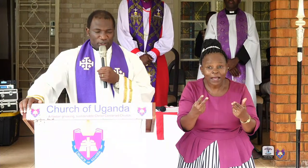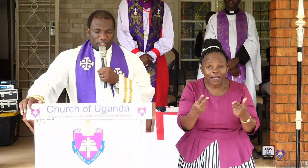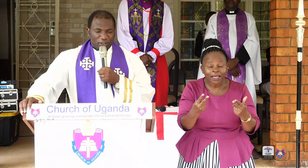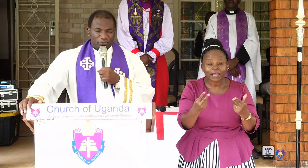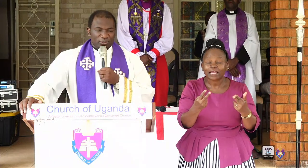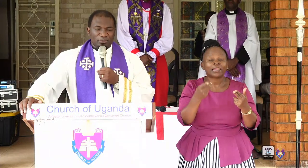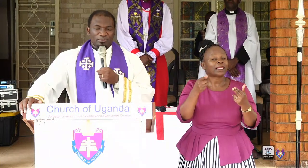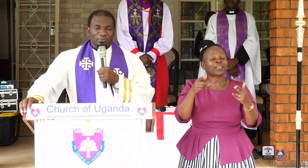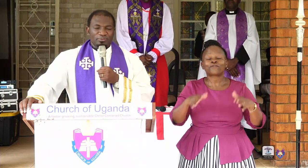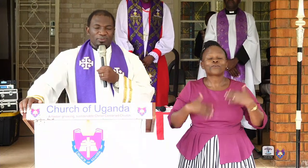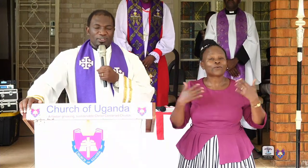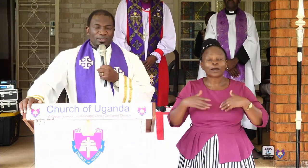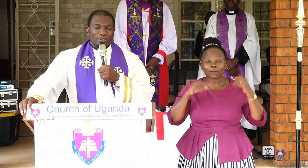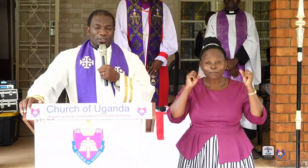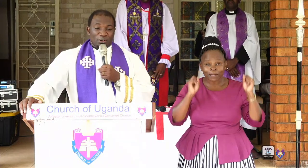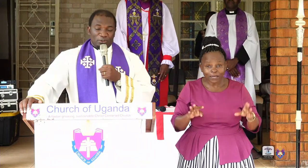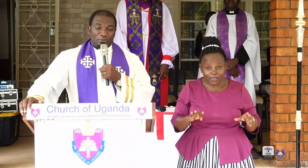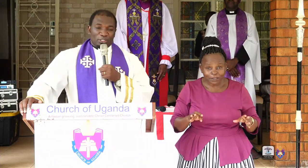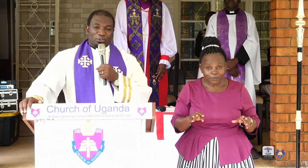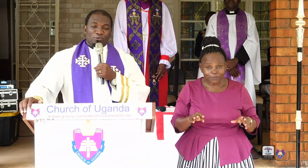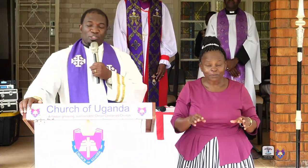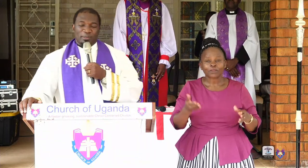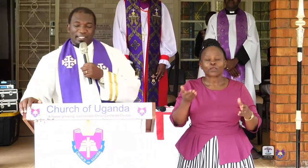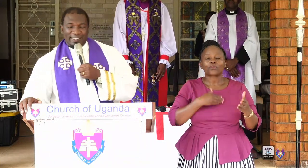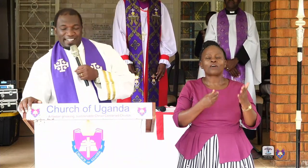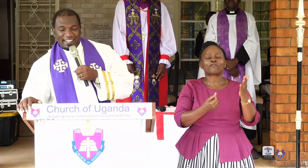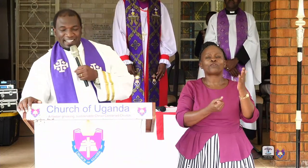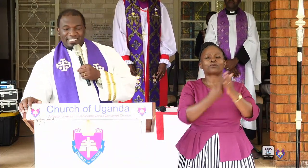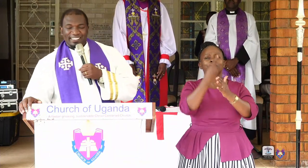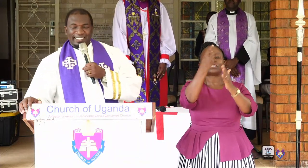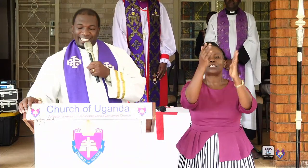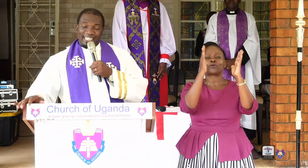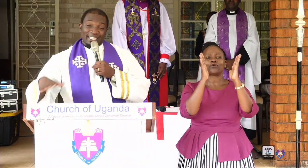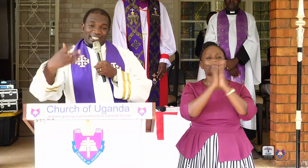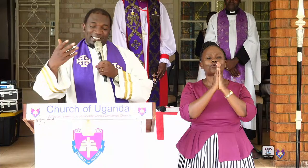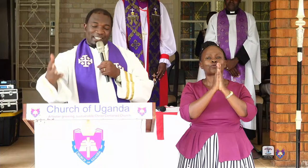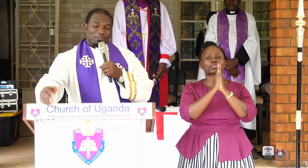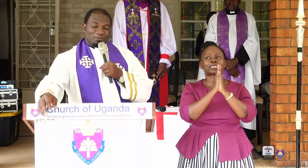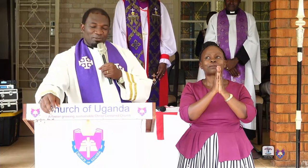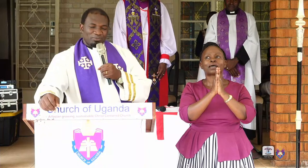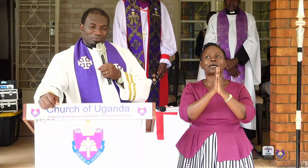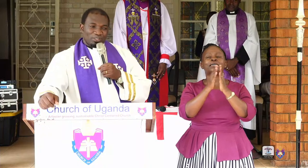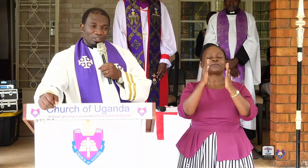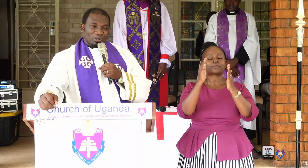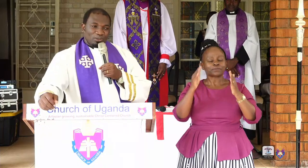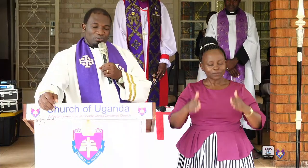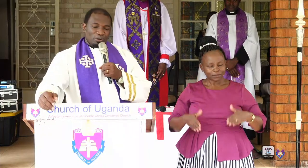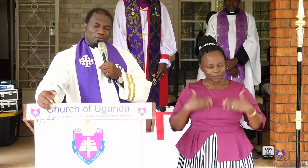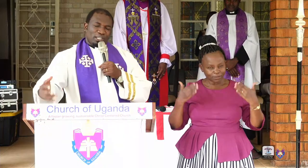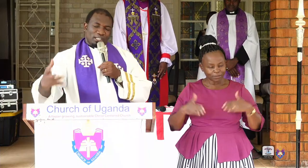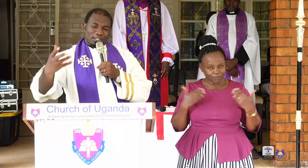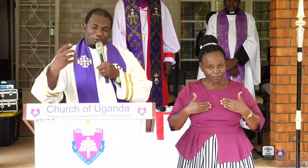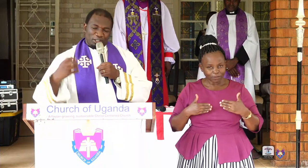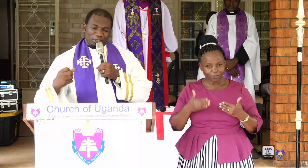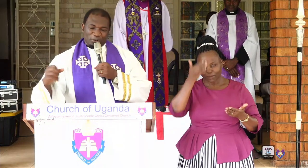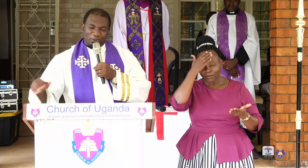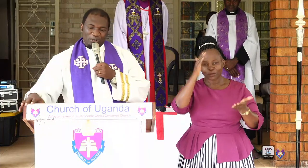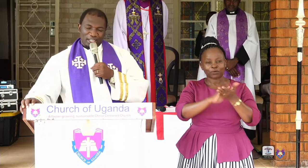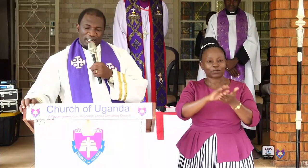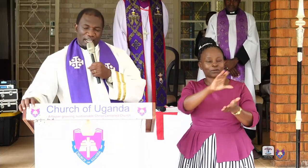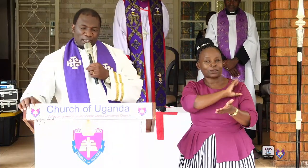tuli musanyufu. Olina omukisa okusaba essaala ereeta essanyu kwe kukkiriza